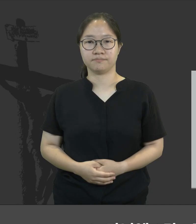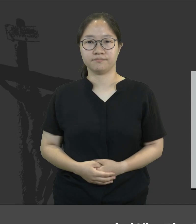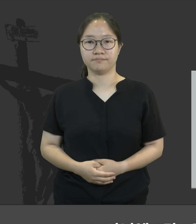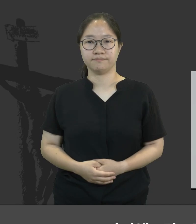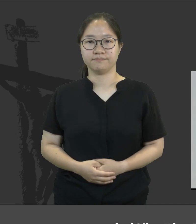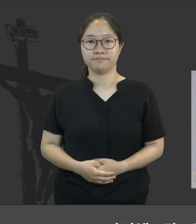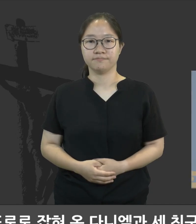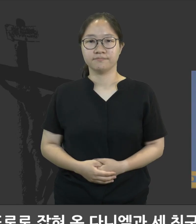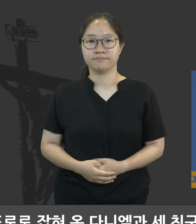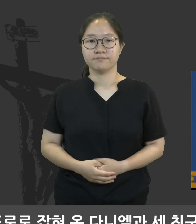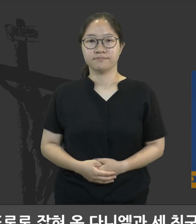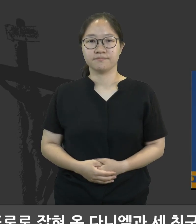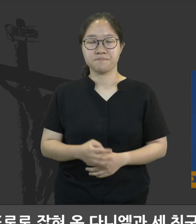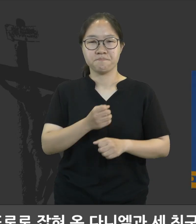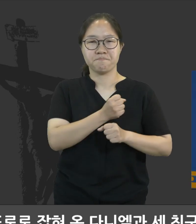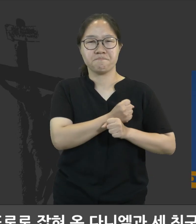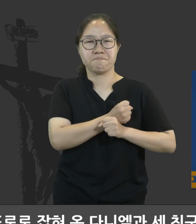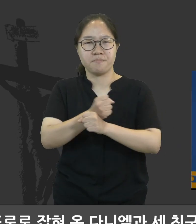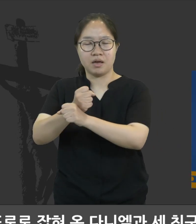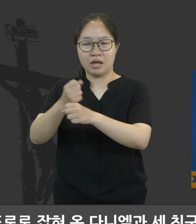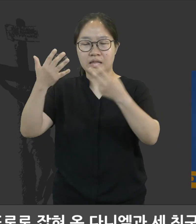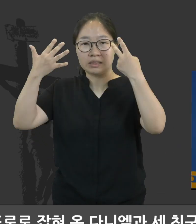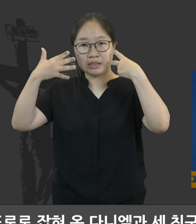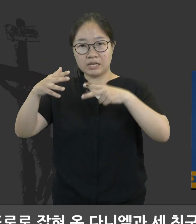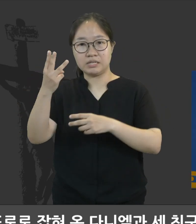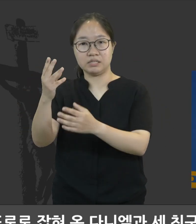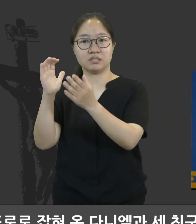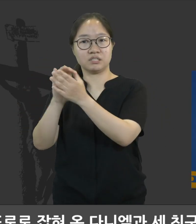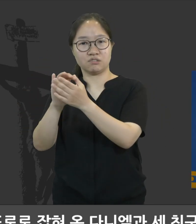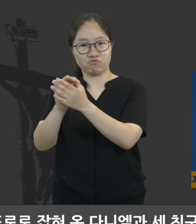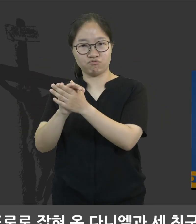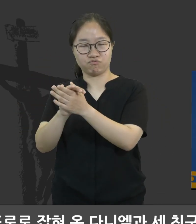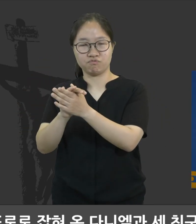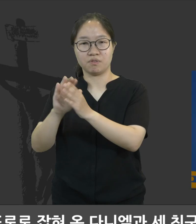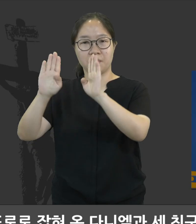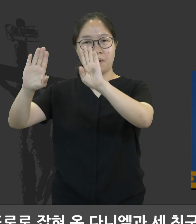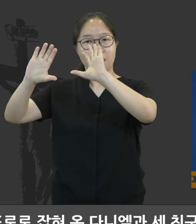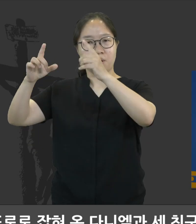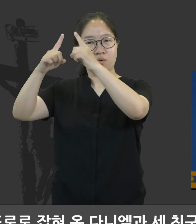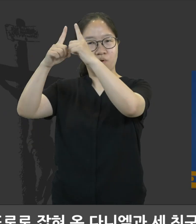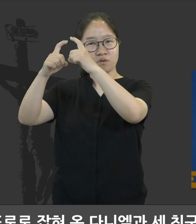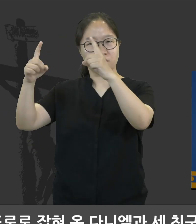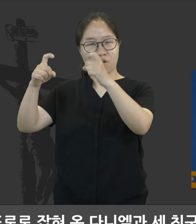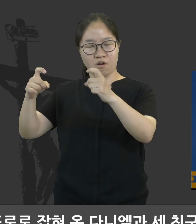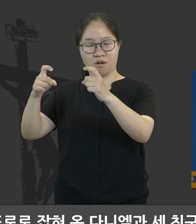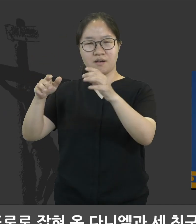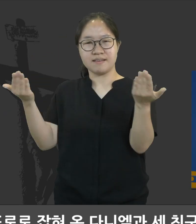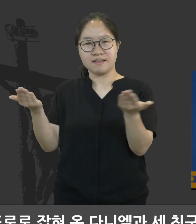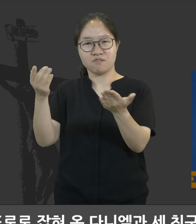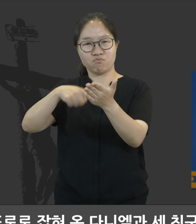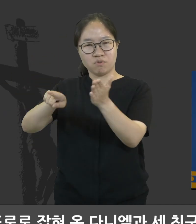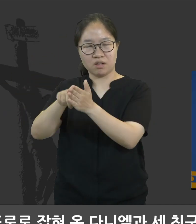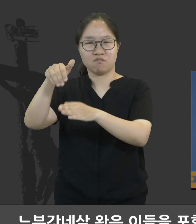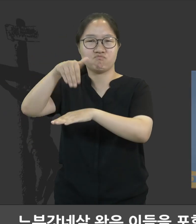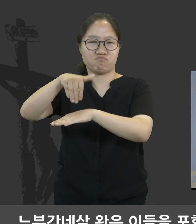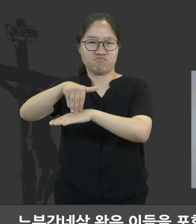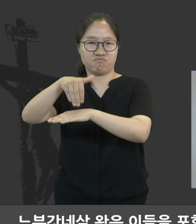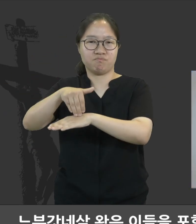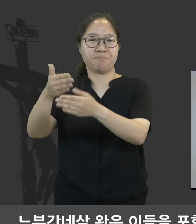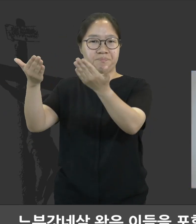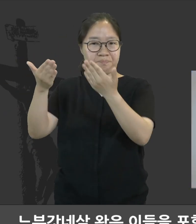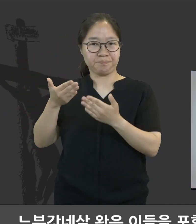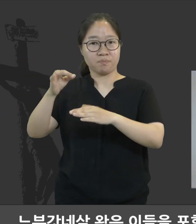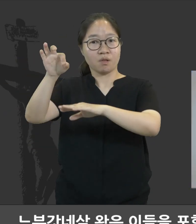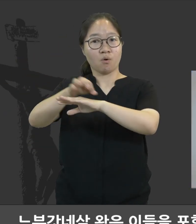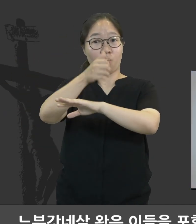포로로 잡혀온 다니엘과 세 친구는 바벨론 궁정을 섬기기 위한 훈련을 받게 됩니다. 느부갓네살 왕은